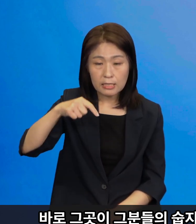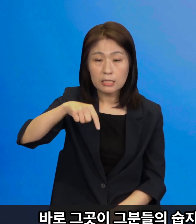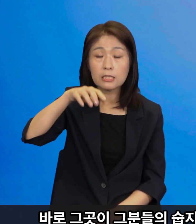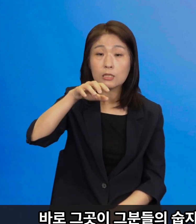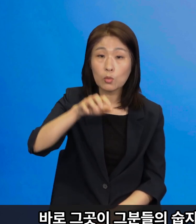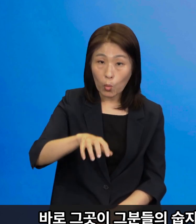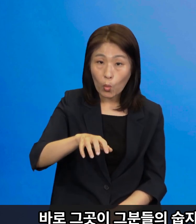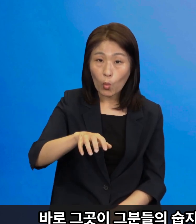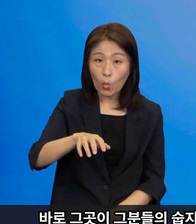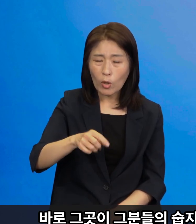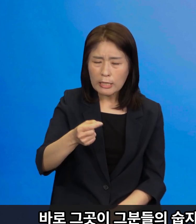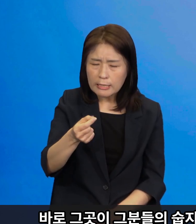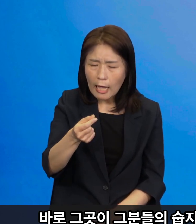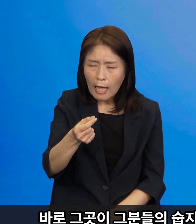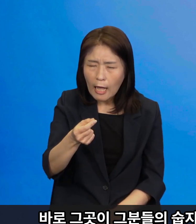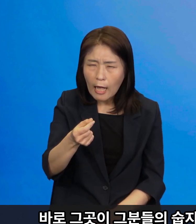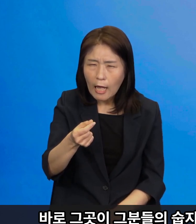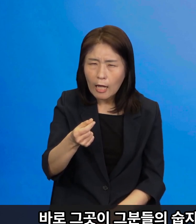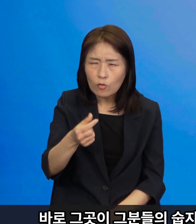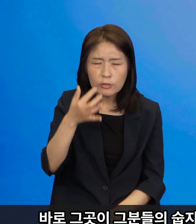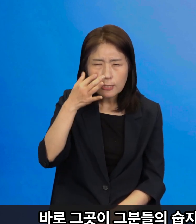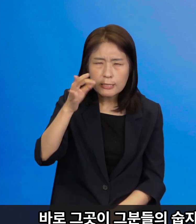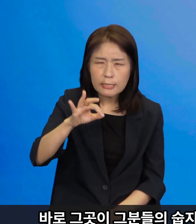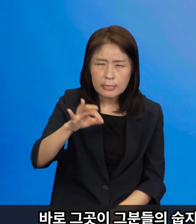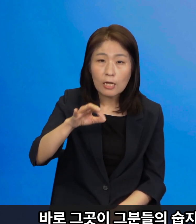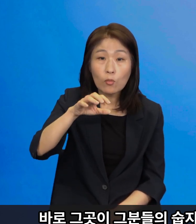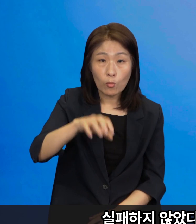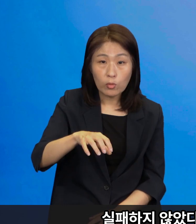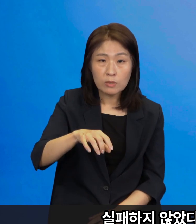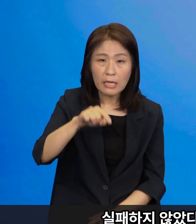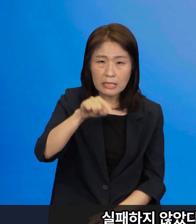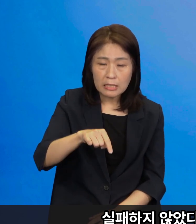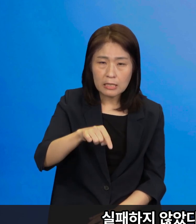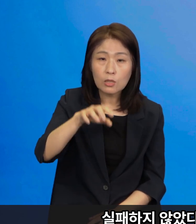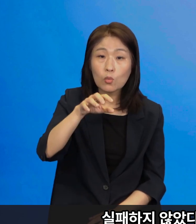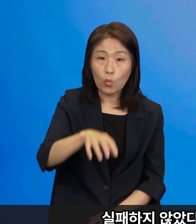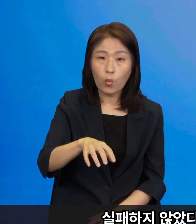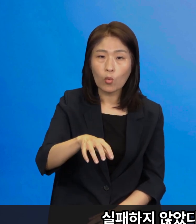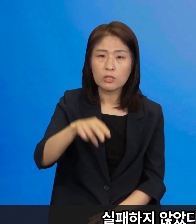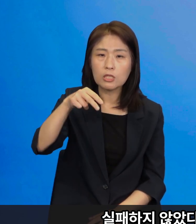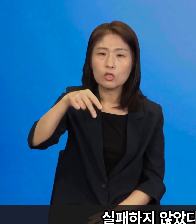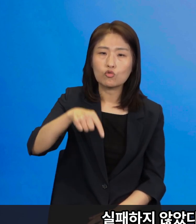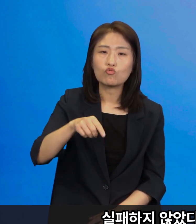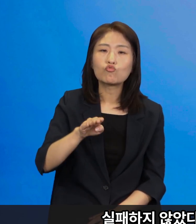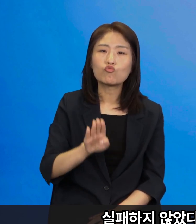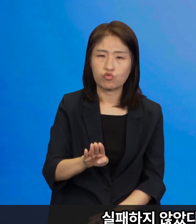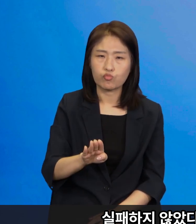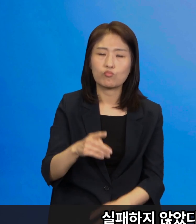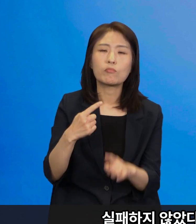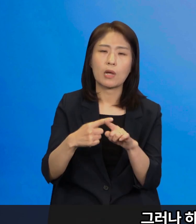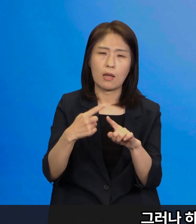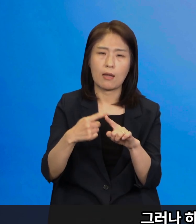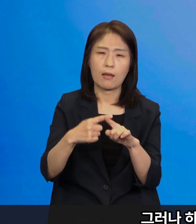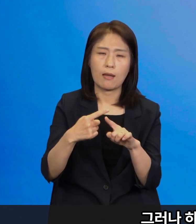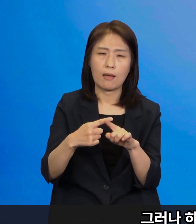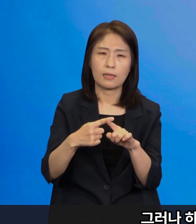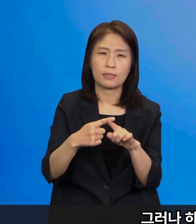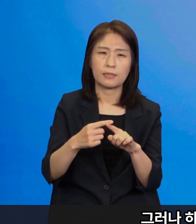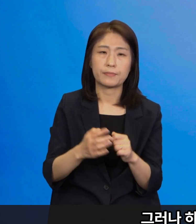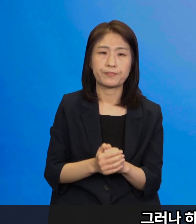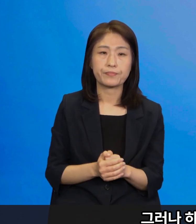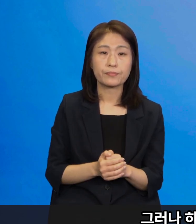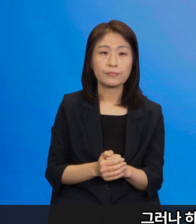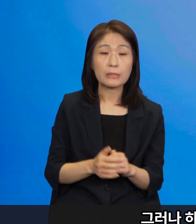숲지방, 하나님이 인도하신 숲지방이었어요. 실패하지 않았다면 절대로 가지 않았을 그곳, 그러나